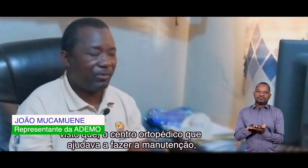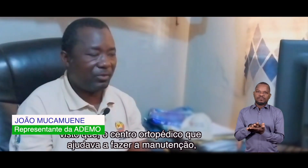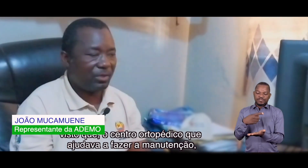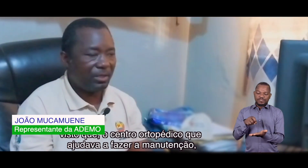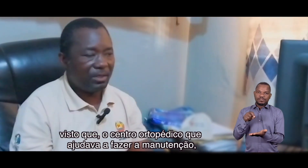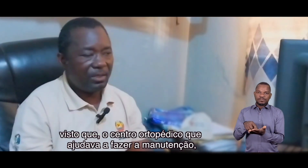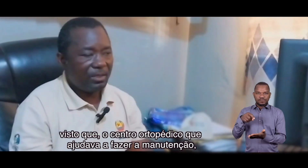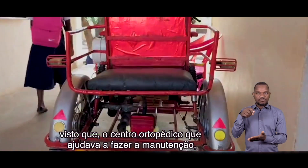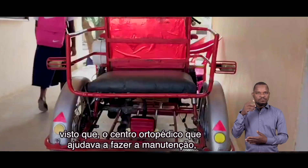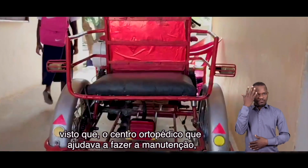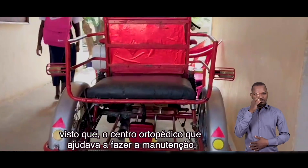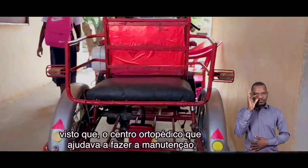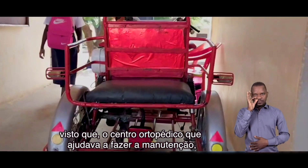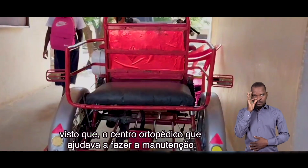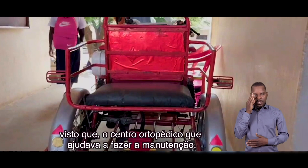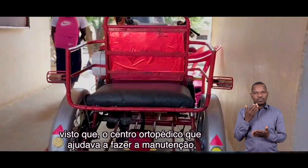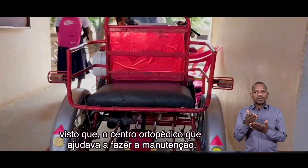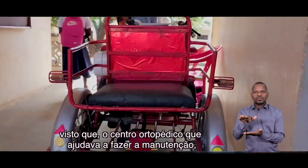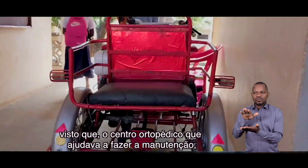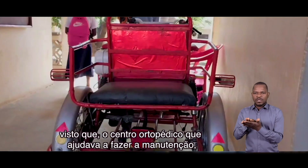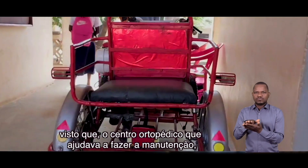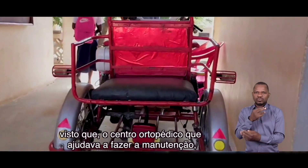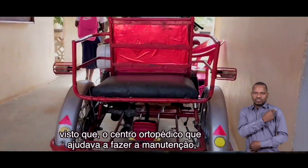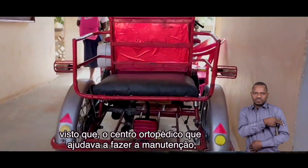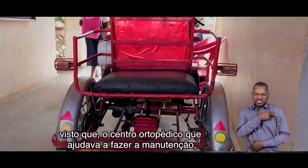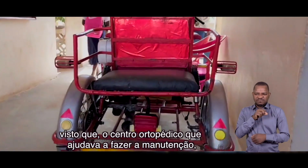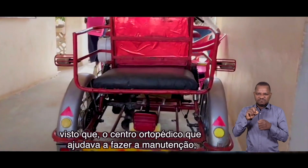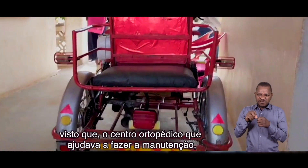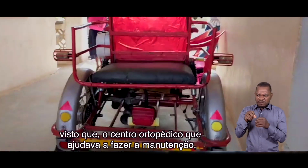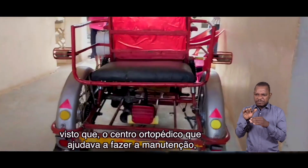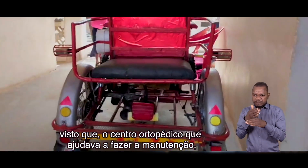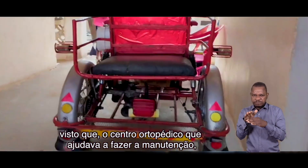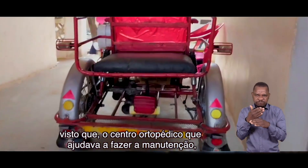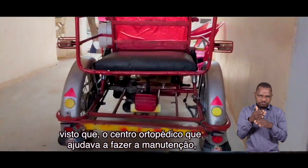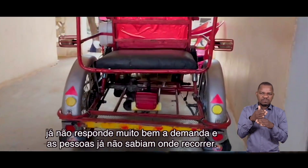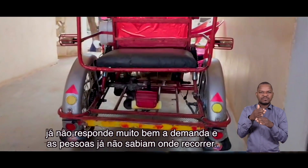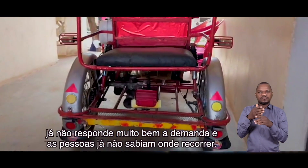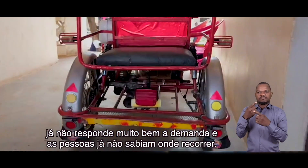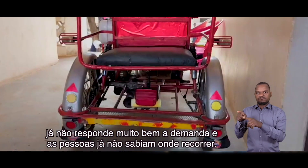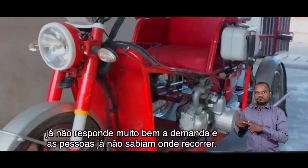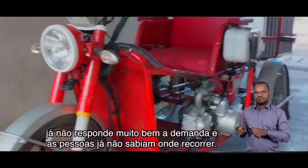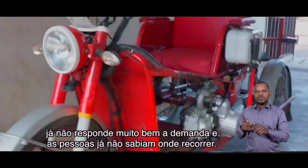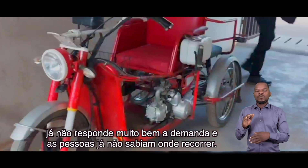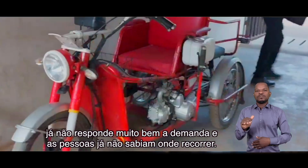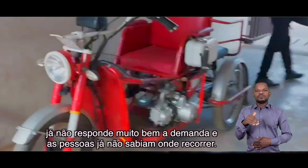visto que o centro ortopédico que ajudava a fazer essa manutenção já não